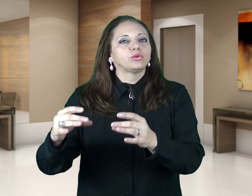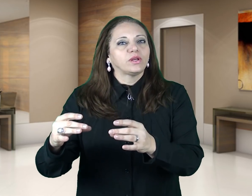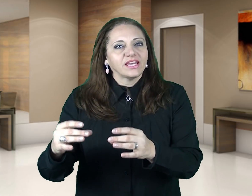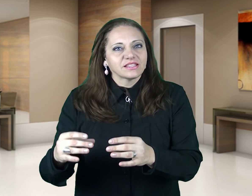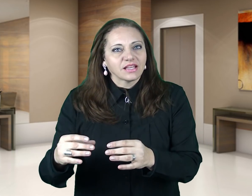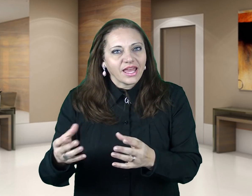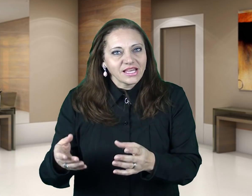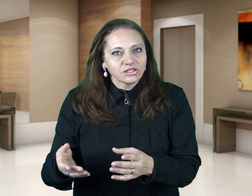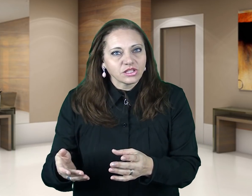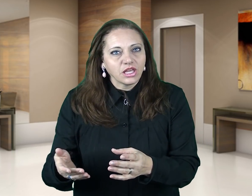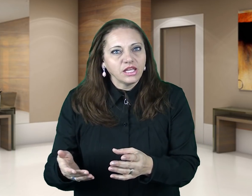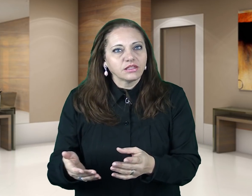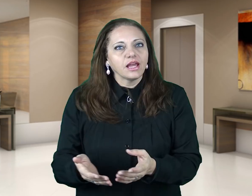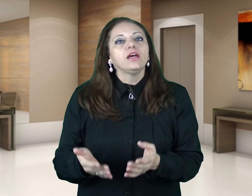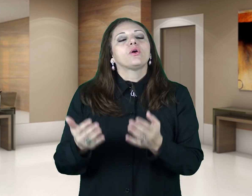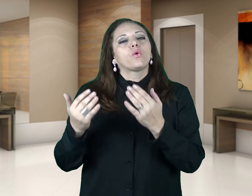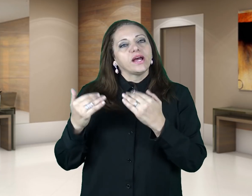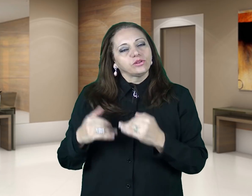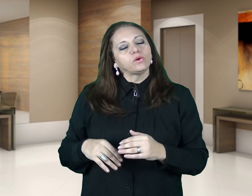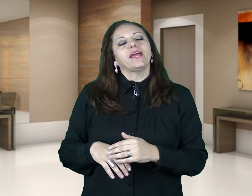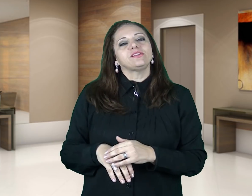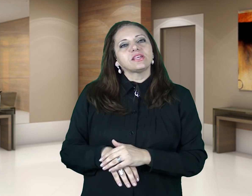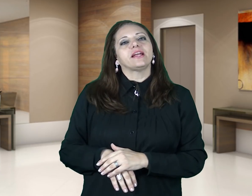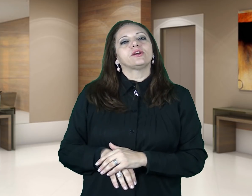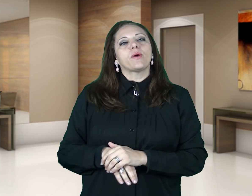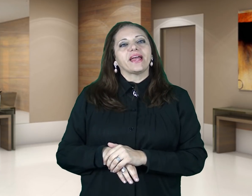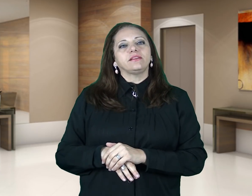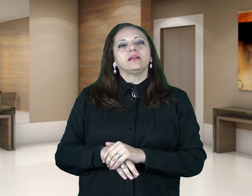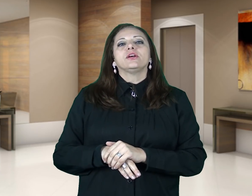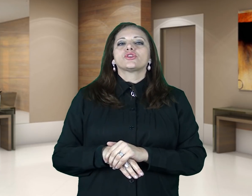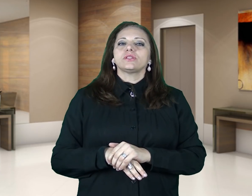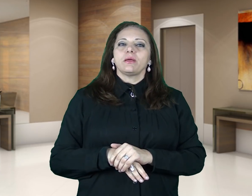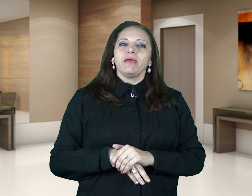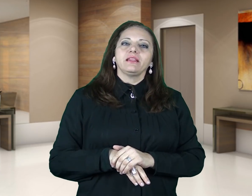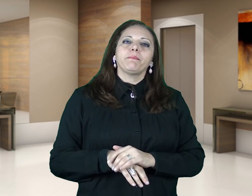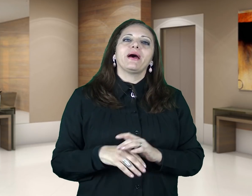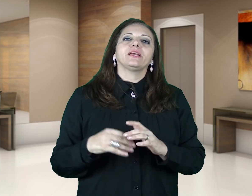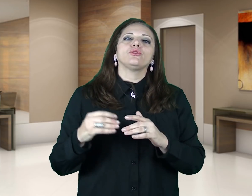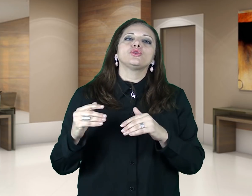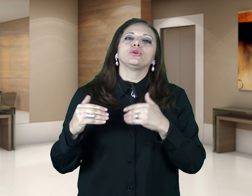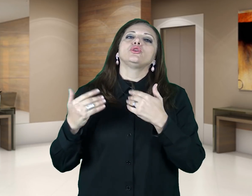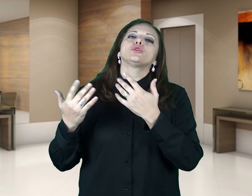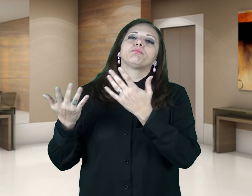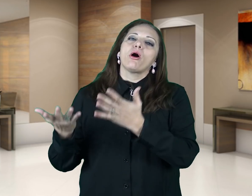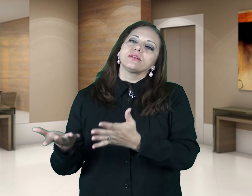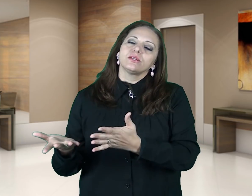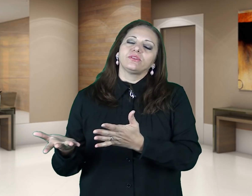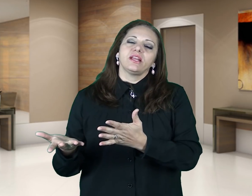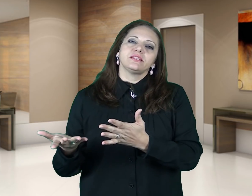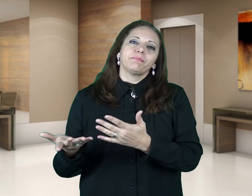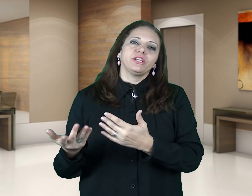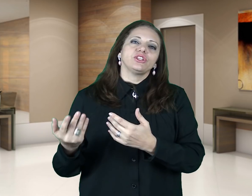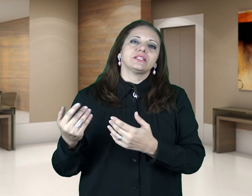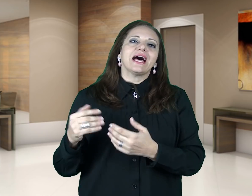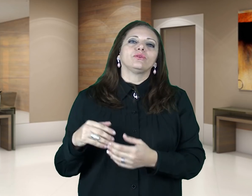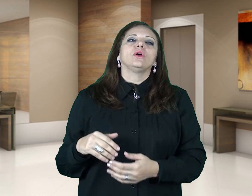língua portuguesa escrita quanto em sign writing, justamente para que os surdos possam ter esse